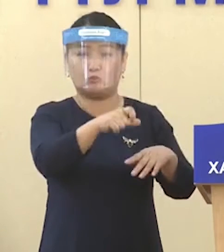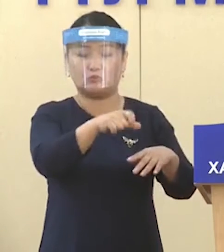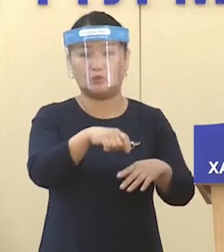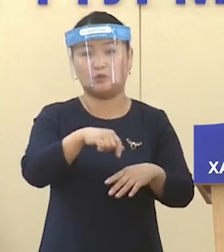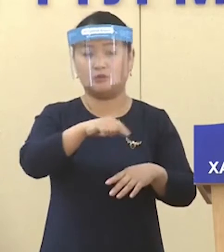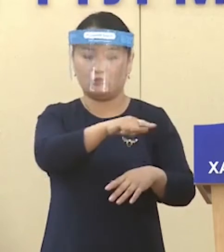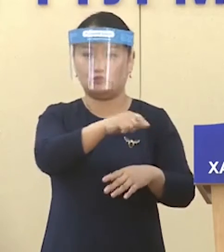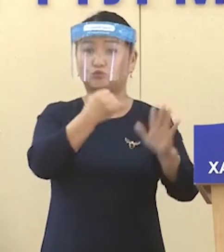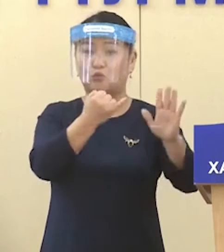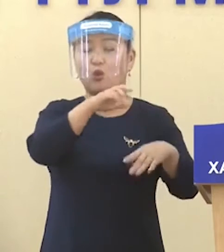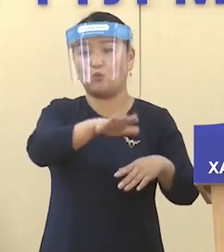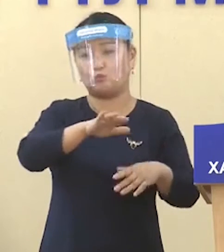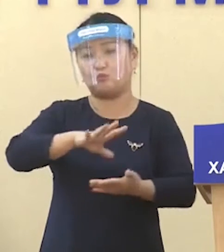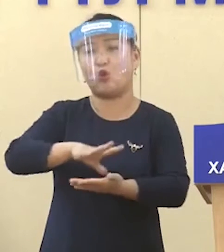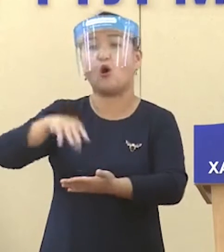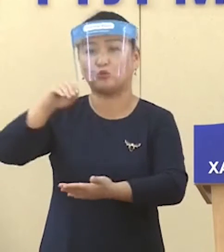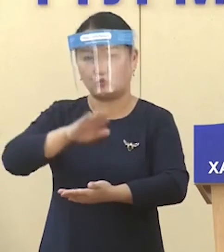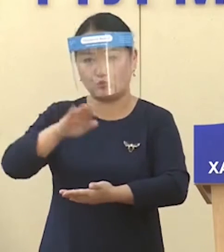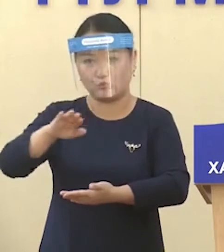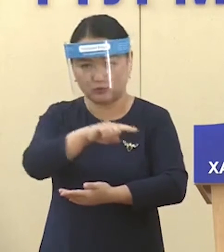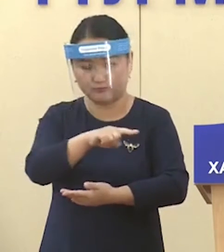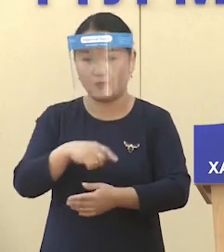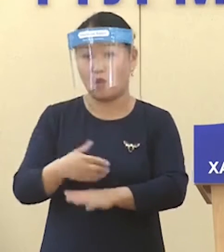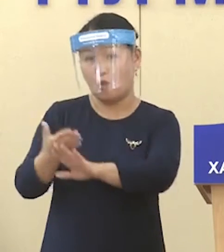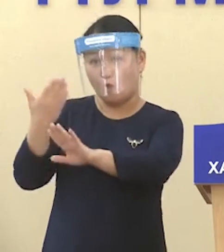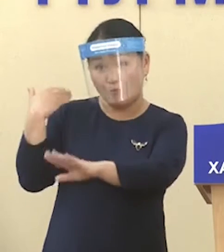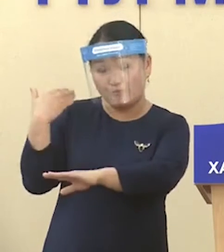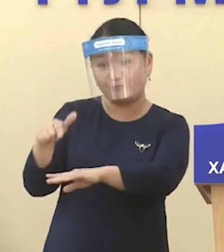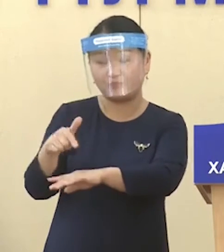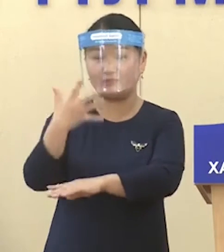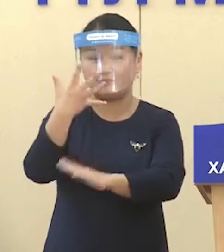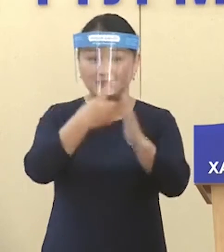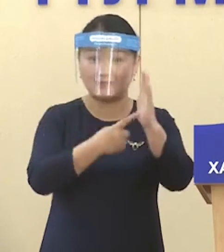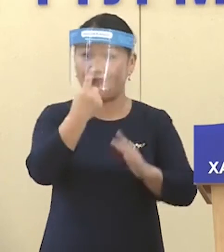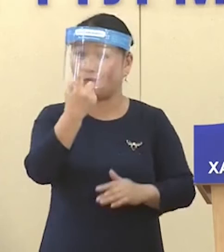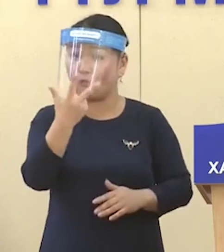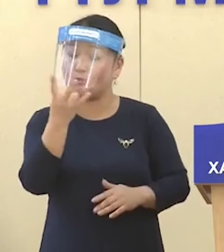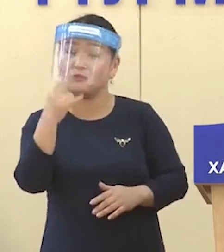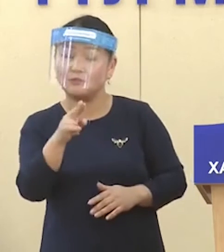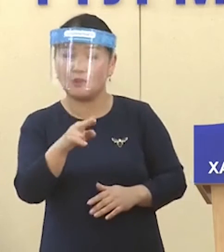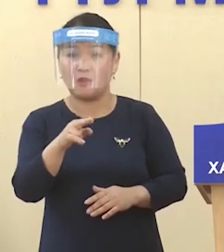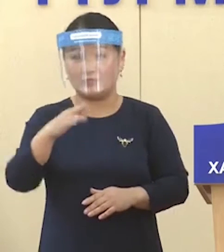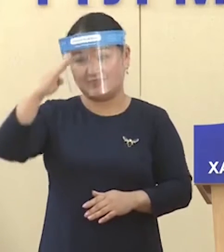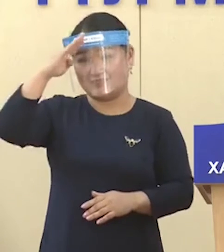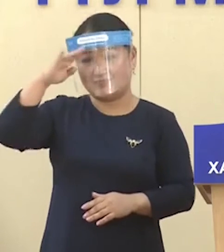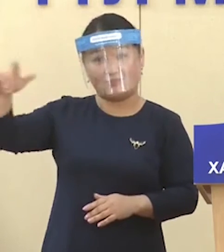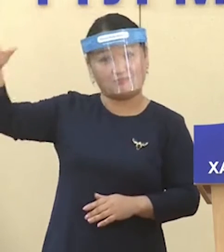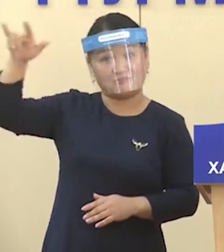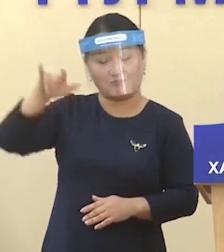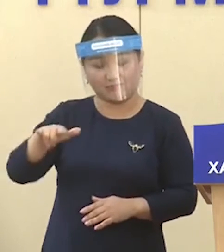коронавирус илэрлээ. Мөн одоо урд нь 5 сарын 13-нд Оросны холбооны улсын цэргийн онгоцоор